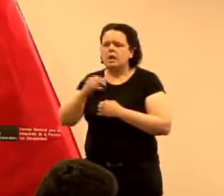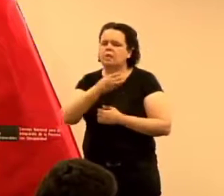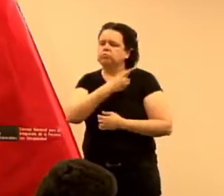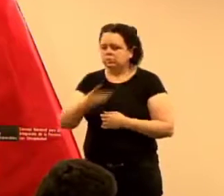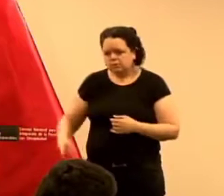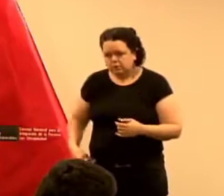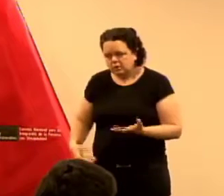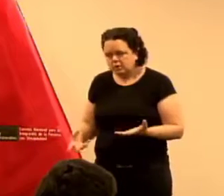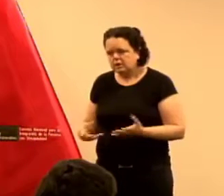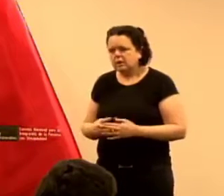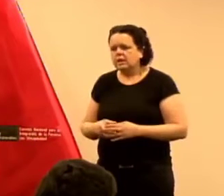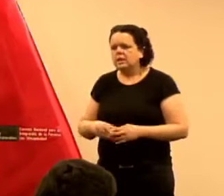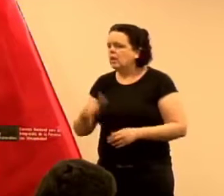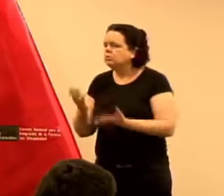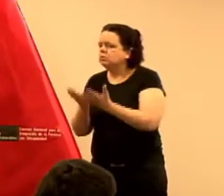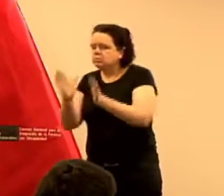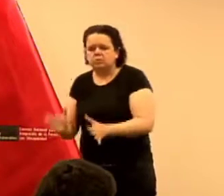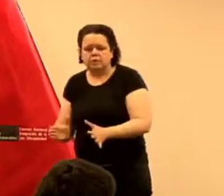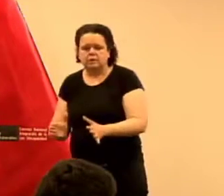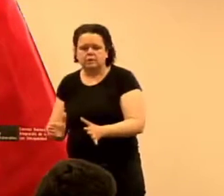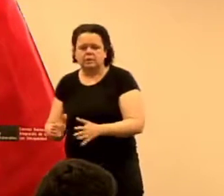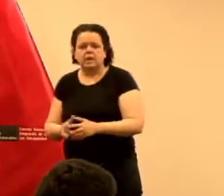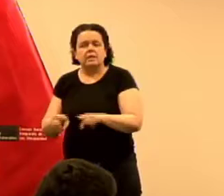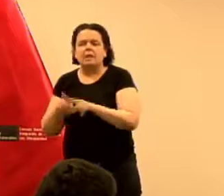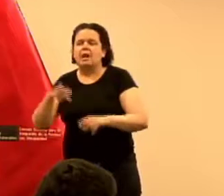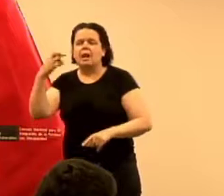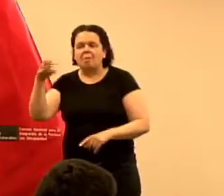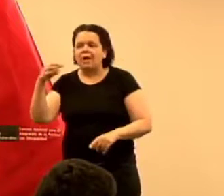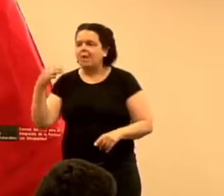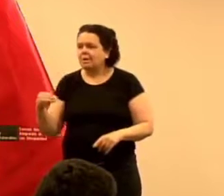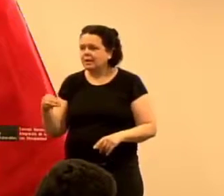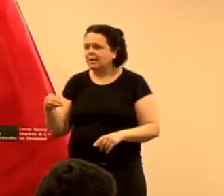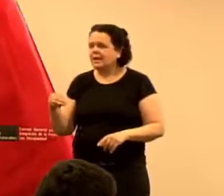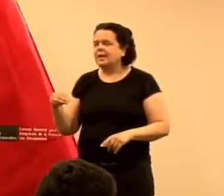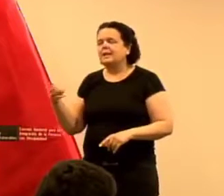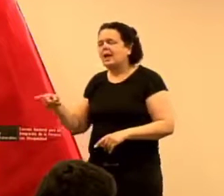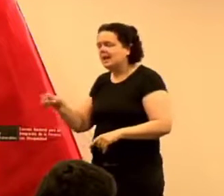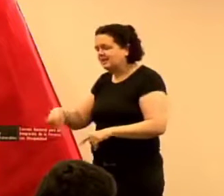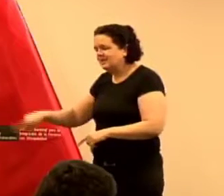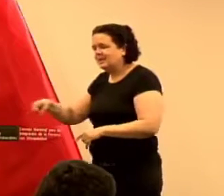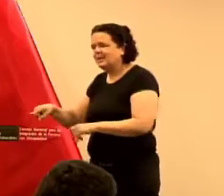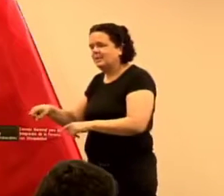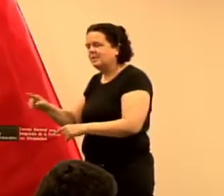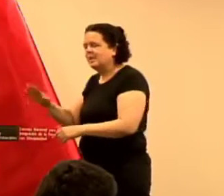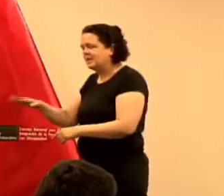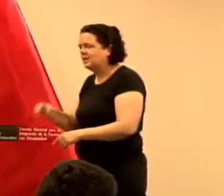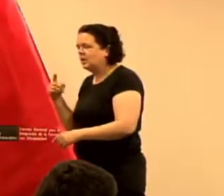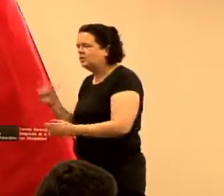directivos, a los demás estudiantes, a los padres de los niños con discapacidad y sin discapacidad